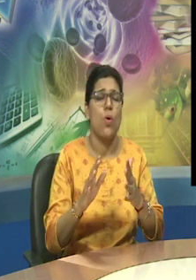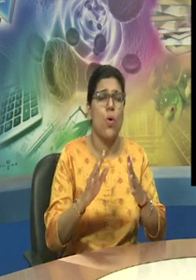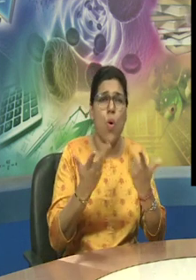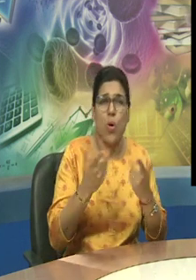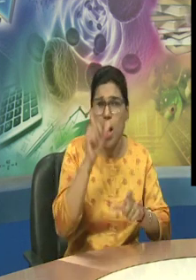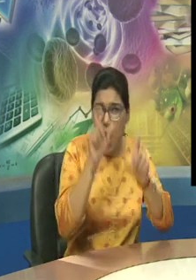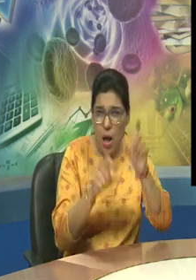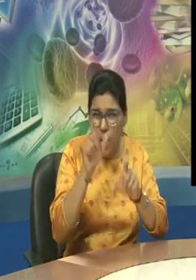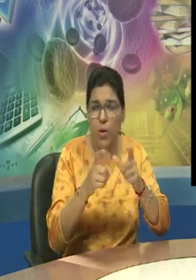सभी प्राणियों में